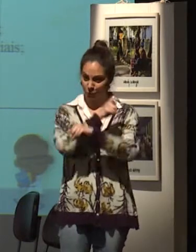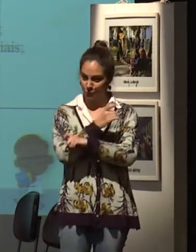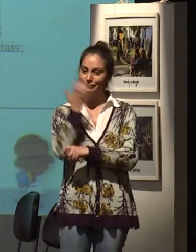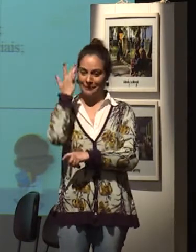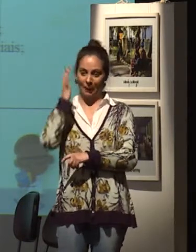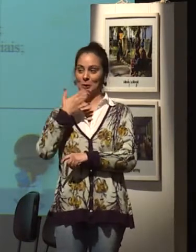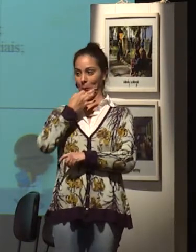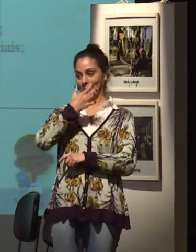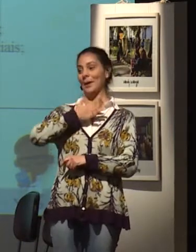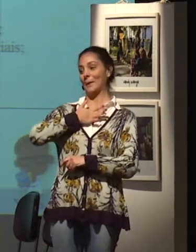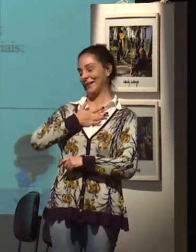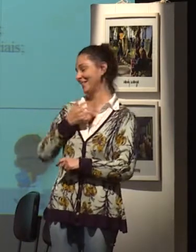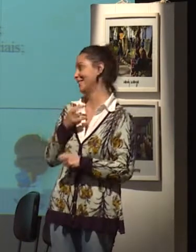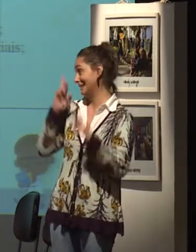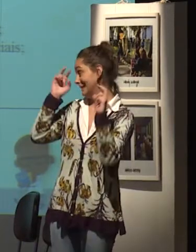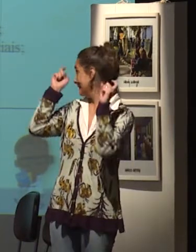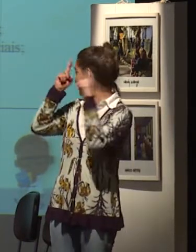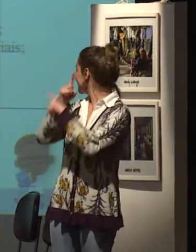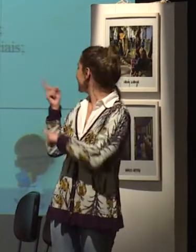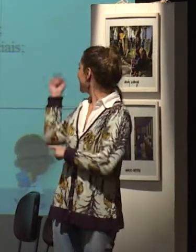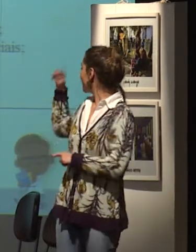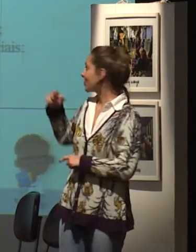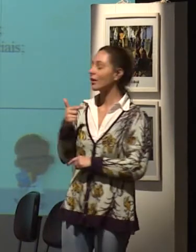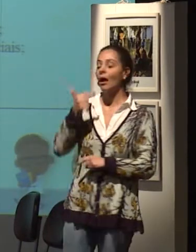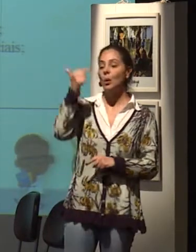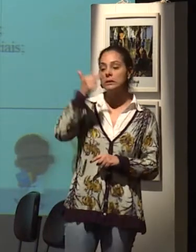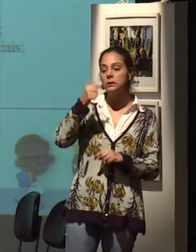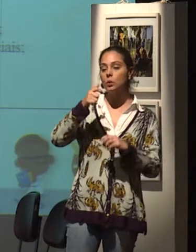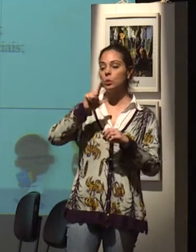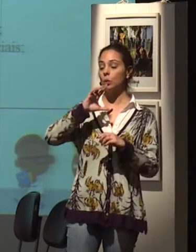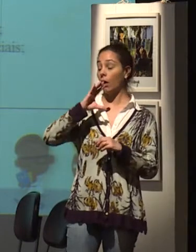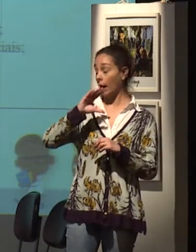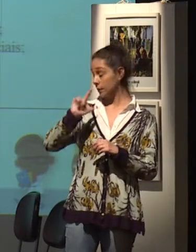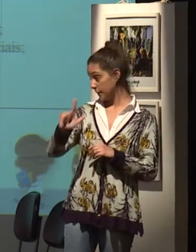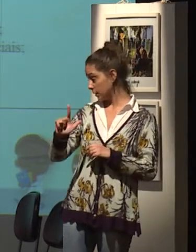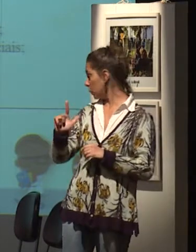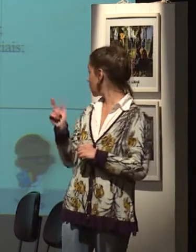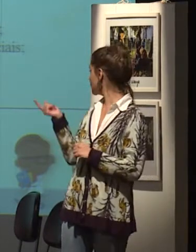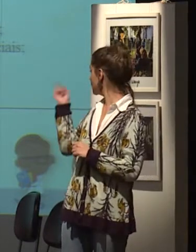Esse é bem difícil, mas, assim, a minha opinião, eu achei bem complexo. O segundo,